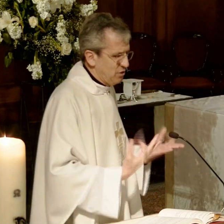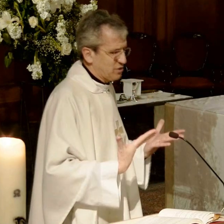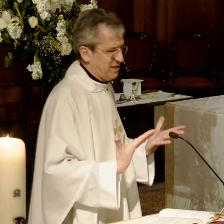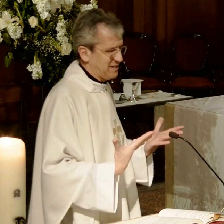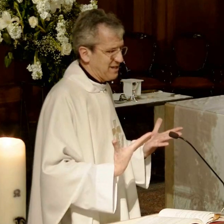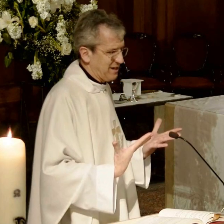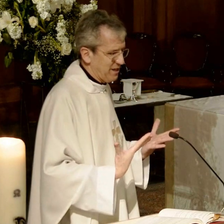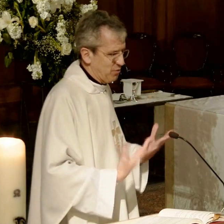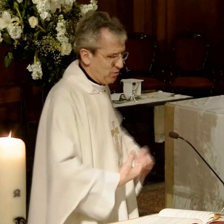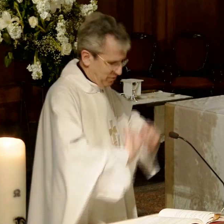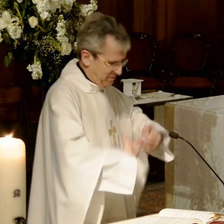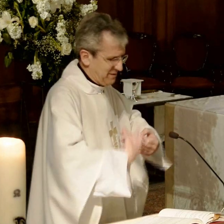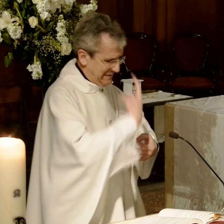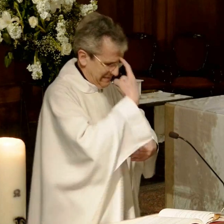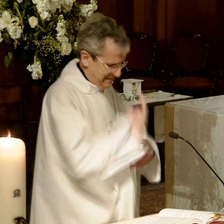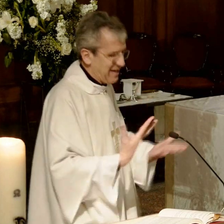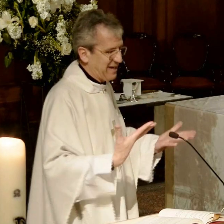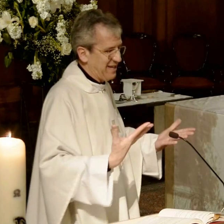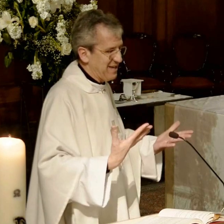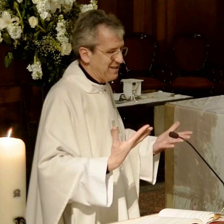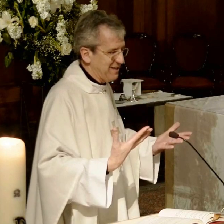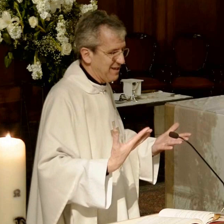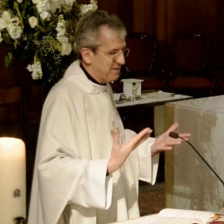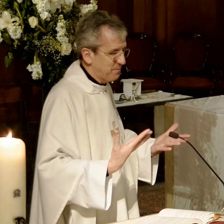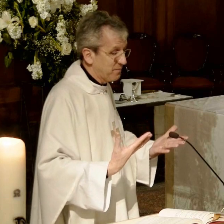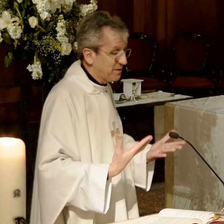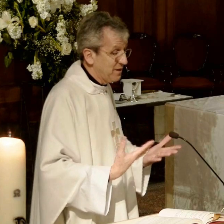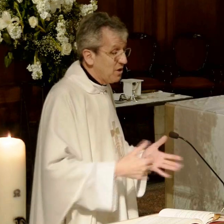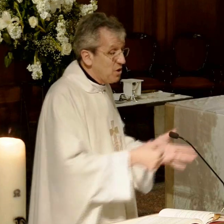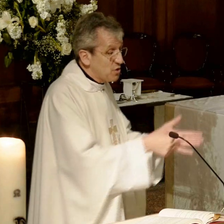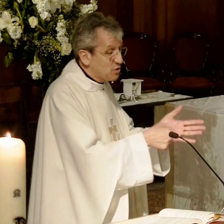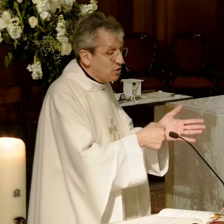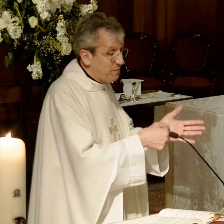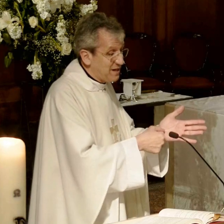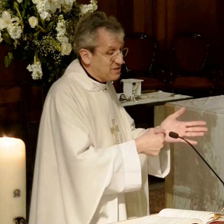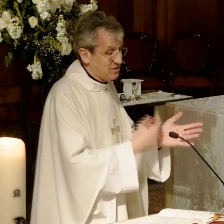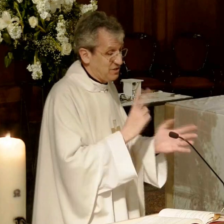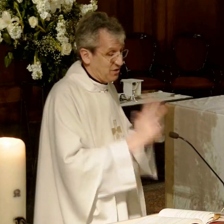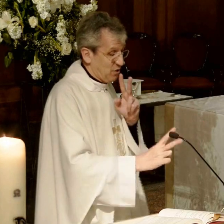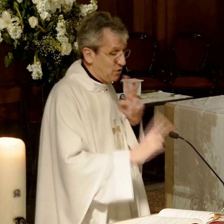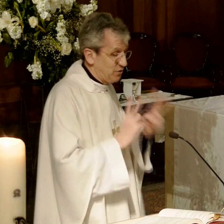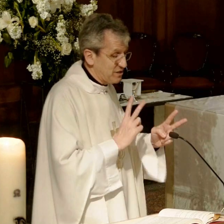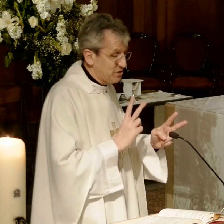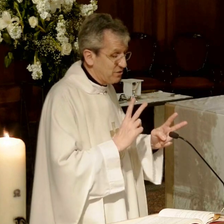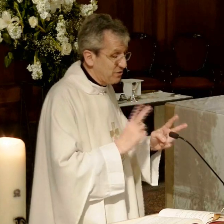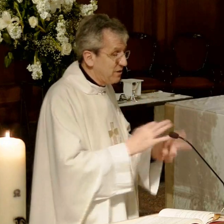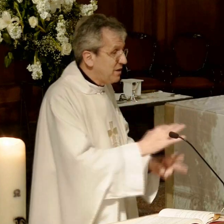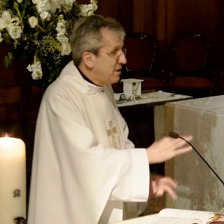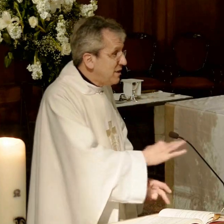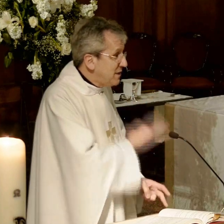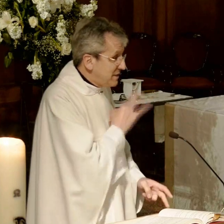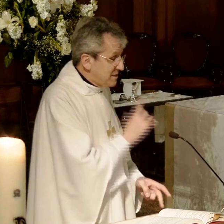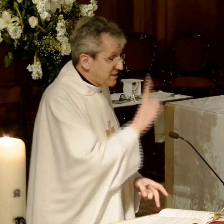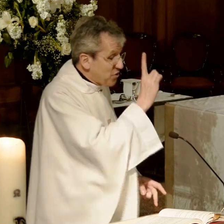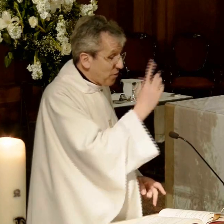No seas incrédulo, sé creyente». Tomás contestó: «Señor